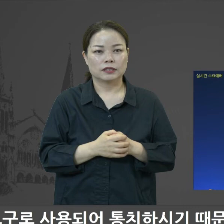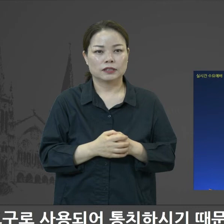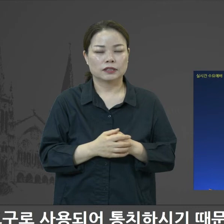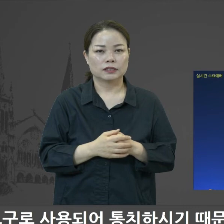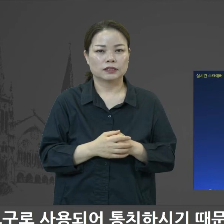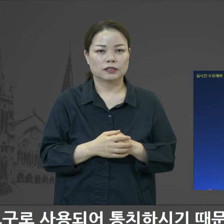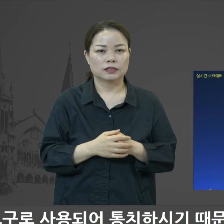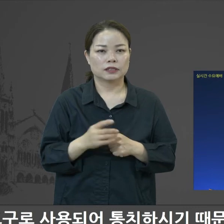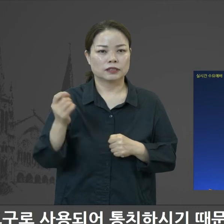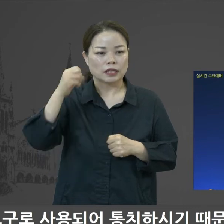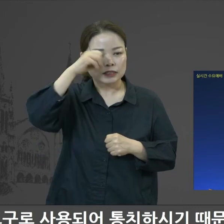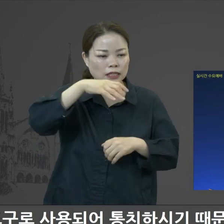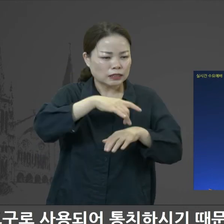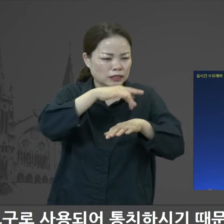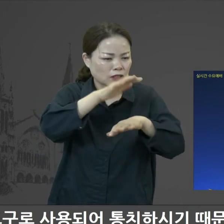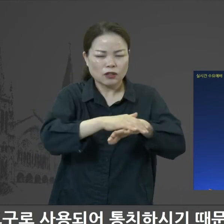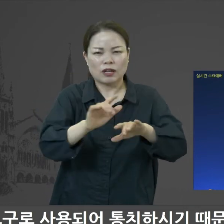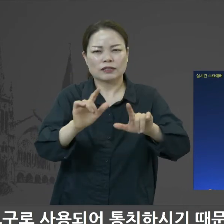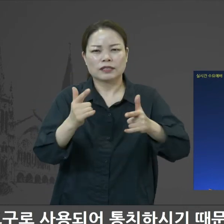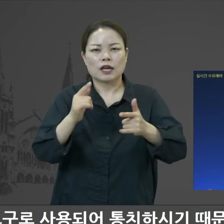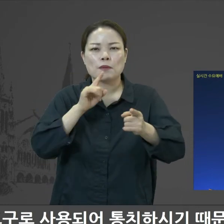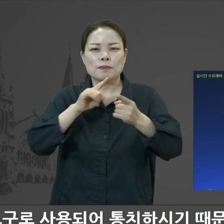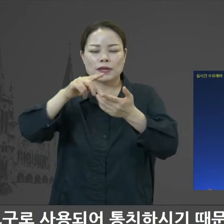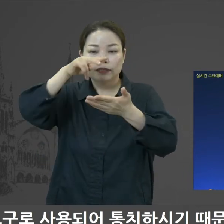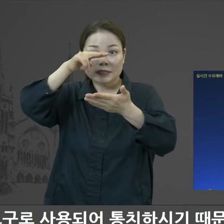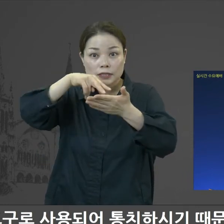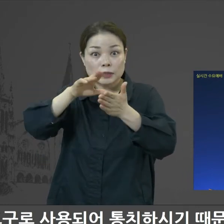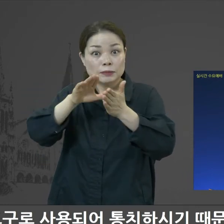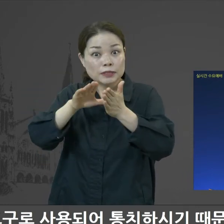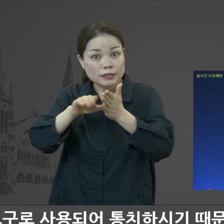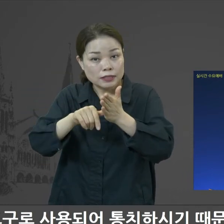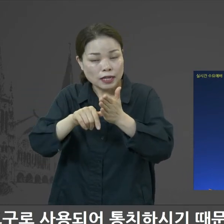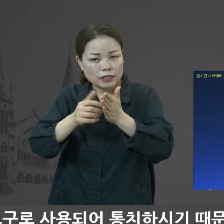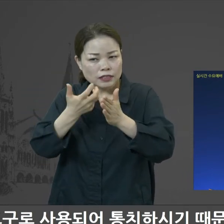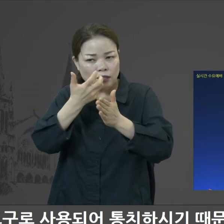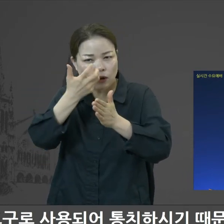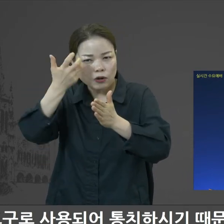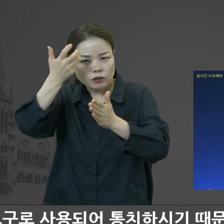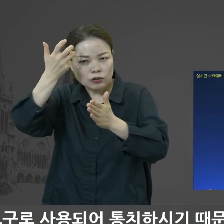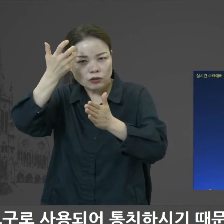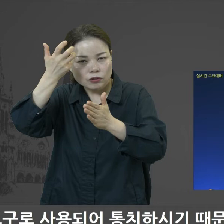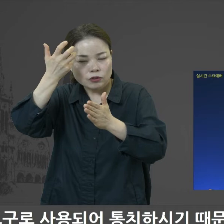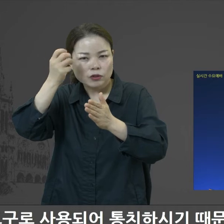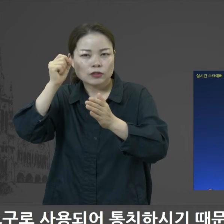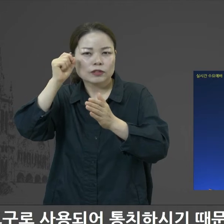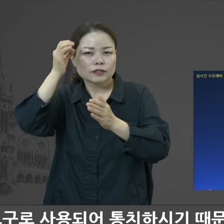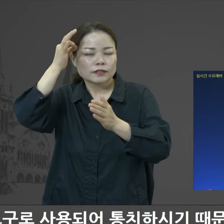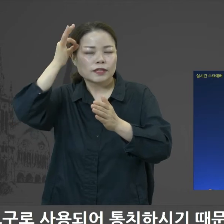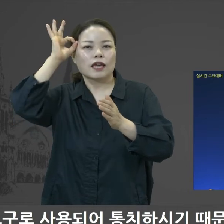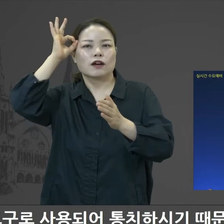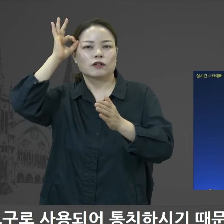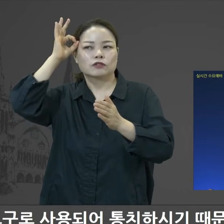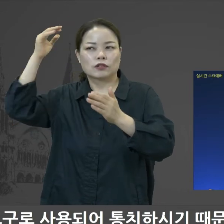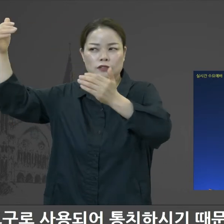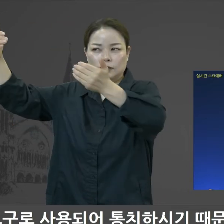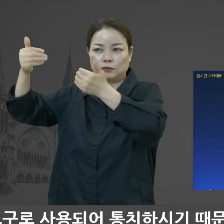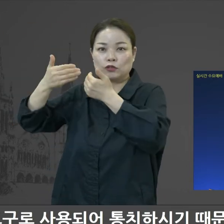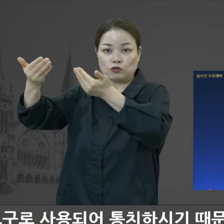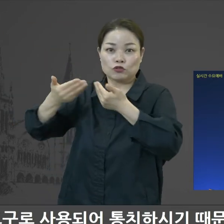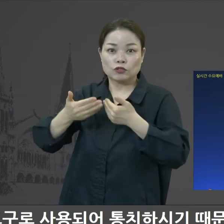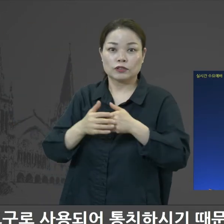틀어놓는 성경을 말씀하는 것이 아니라, 말씀 읽을 때 일어나는 영적인 일에 대해서 우리에게 조명해주고 집중하고